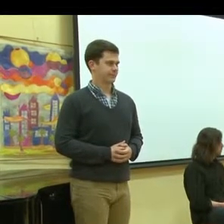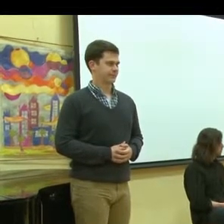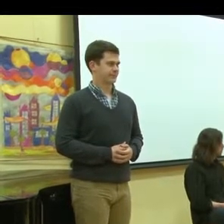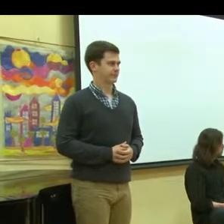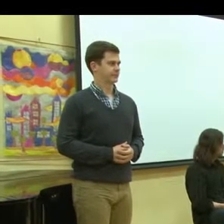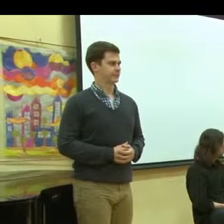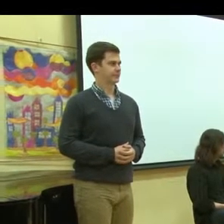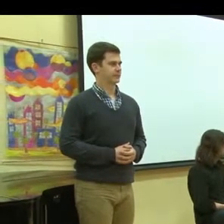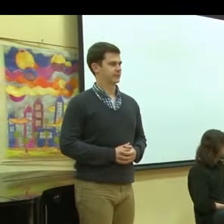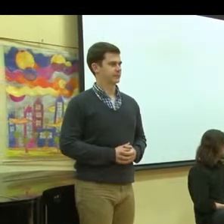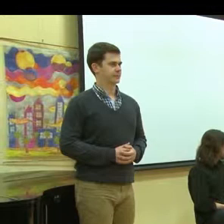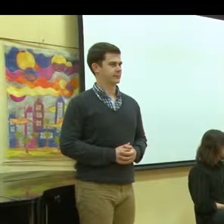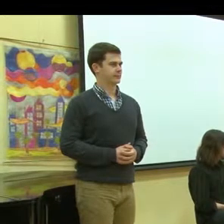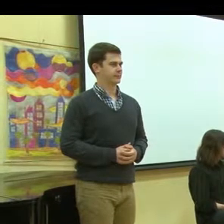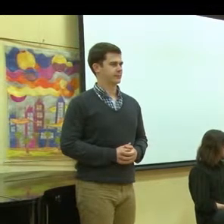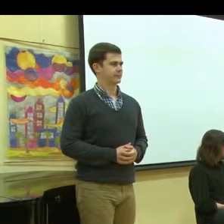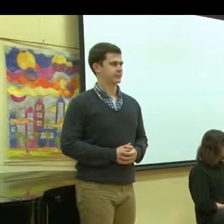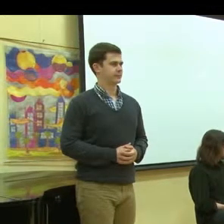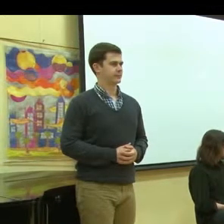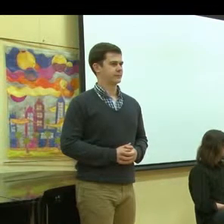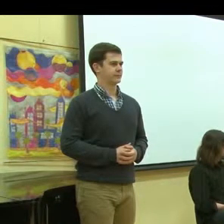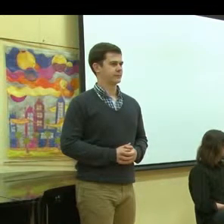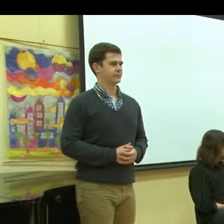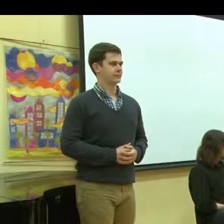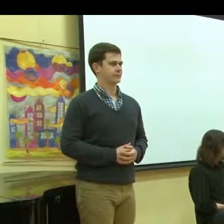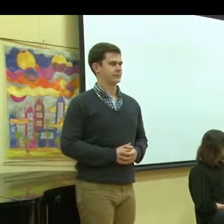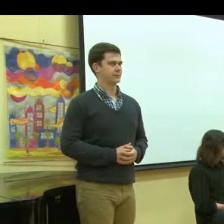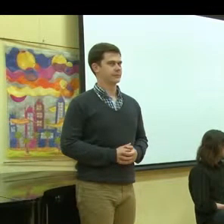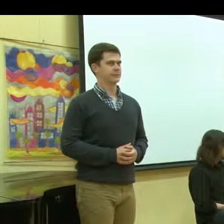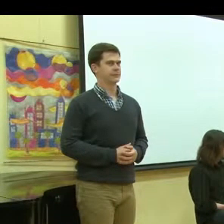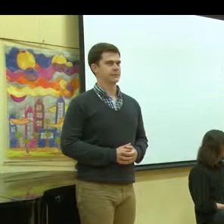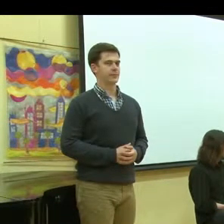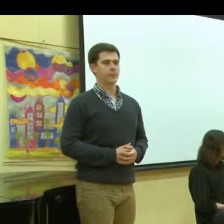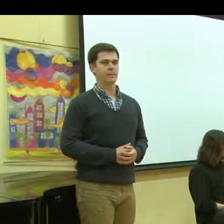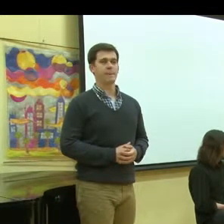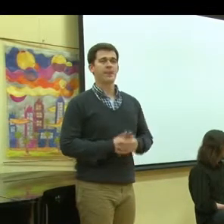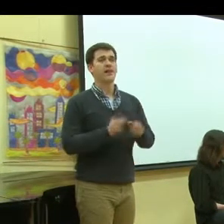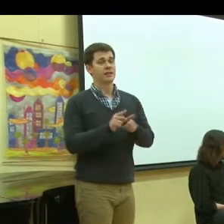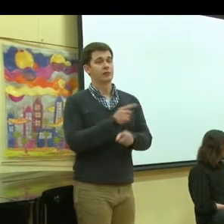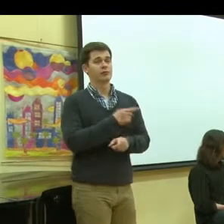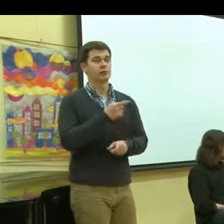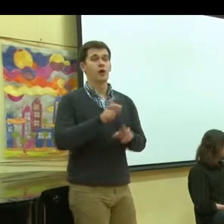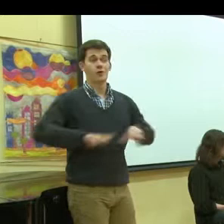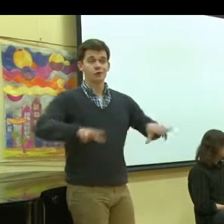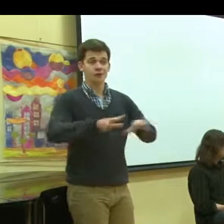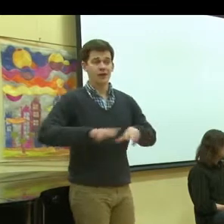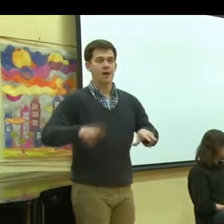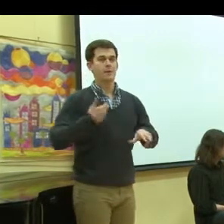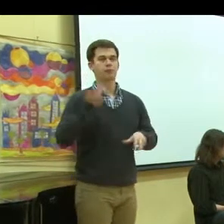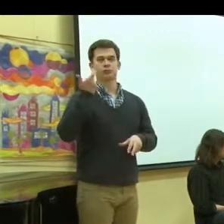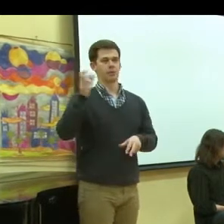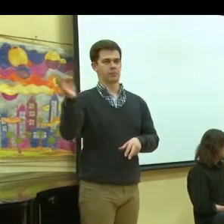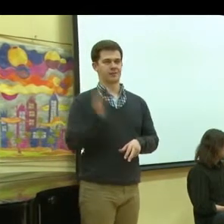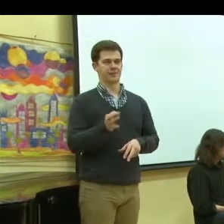Europa a poblar Argentina. Por eso el tango es eso también, es una inmigración, es una... Zresztą też mówi, u niego w rodzinie tak naprawdę w